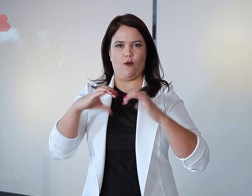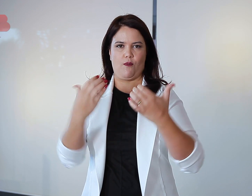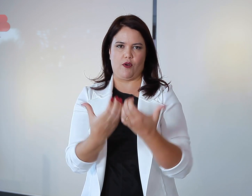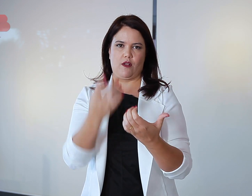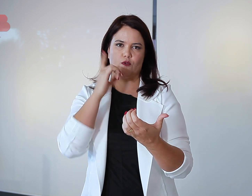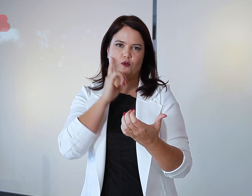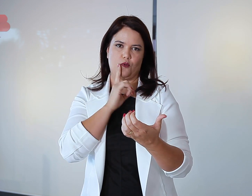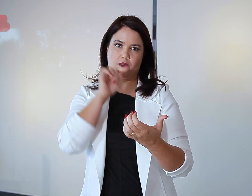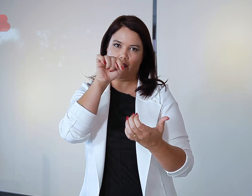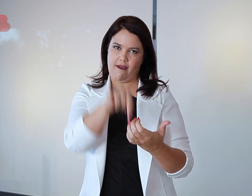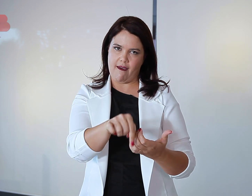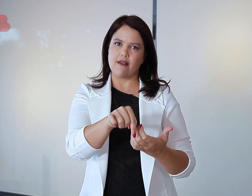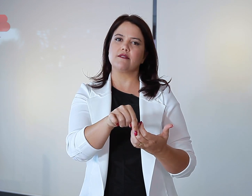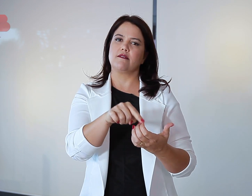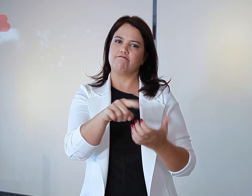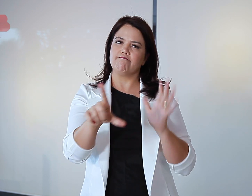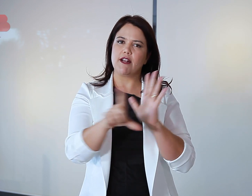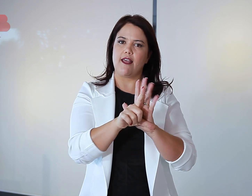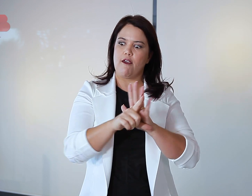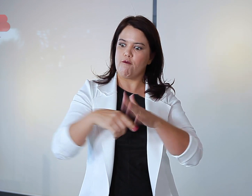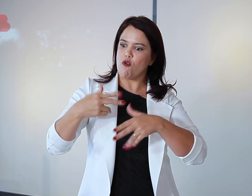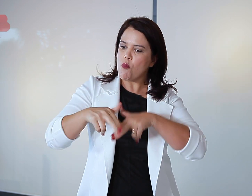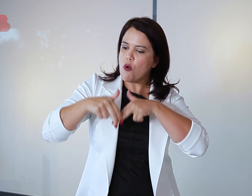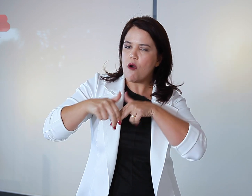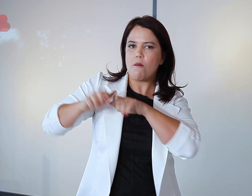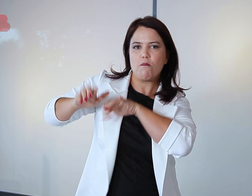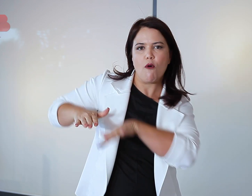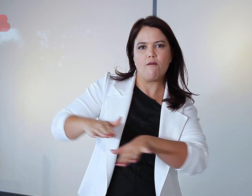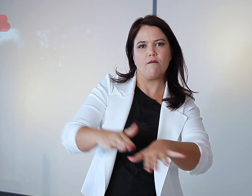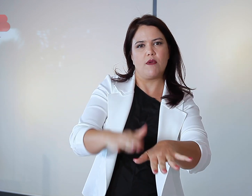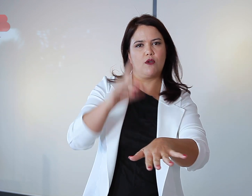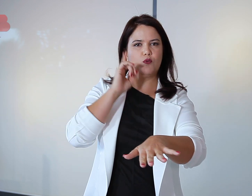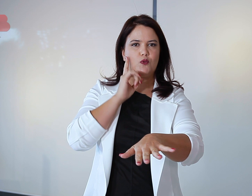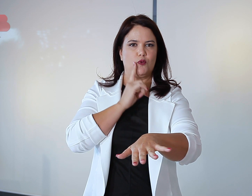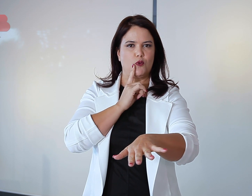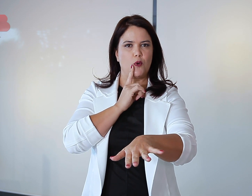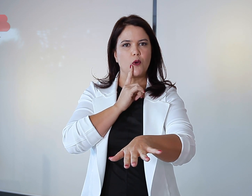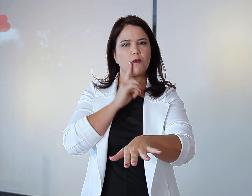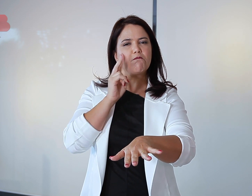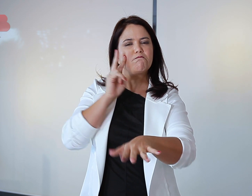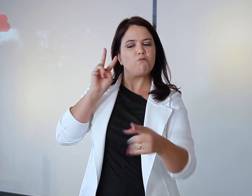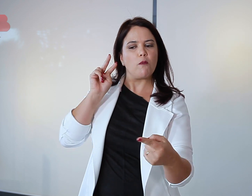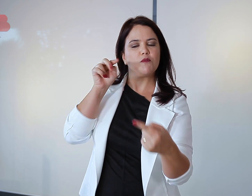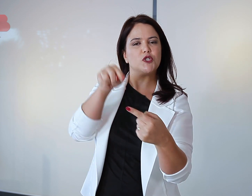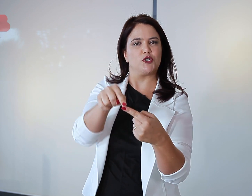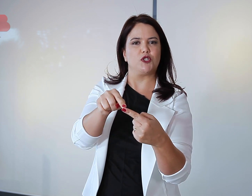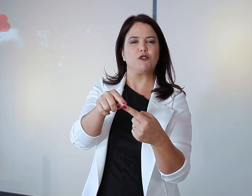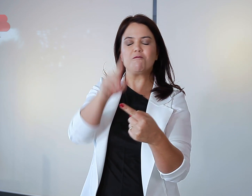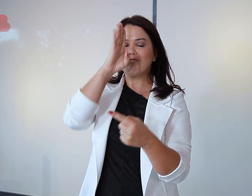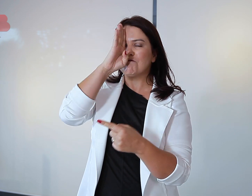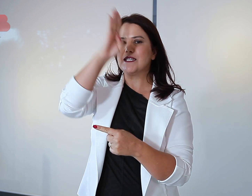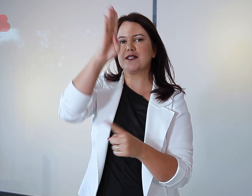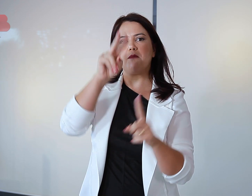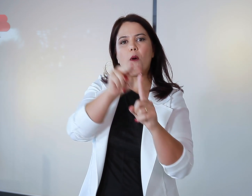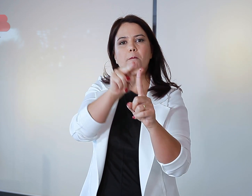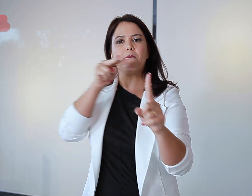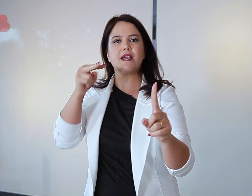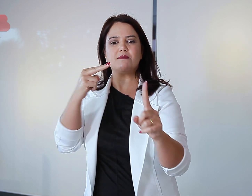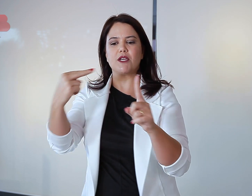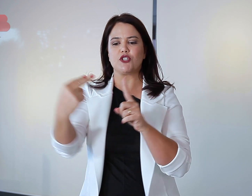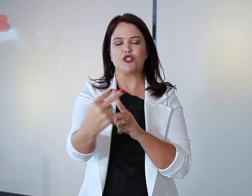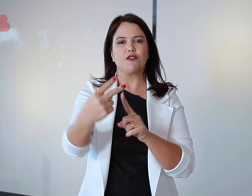da comunidade surda. Essa lei ela foi direcionada por conta de uma luta da comunidade surda que